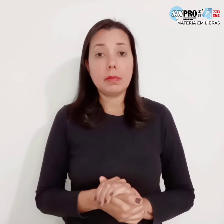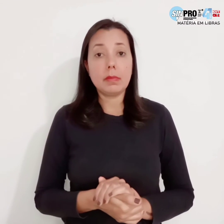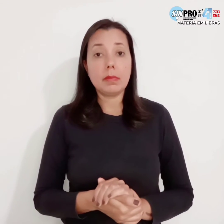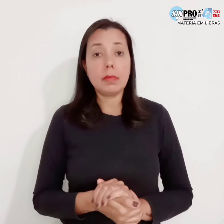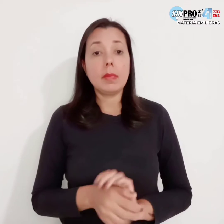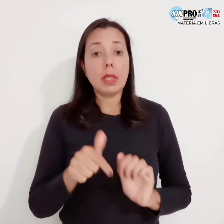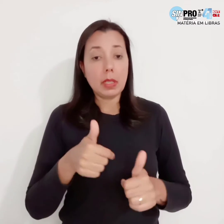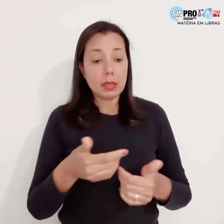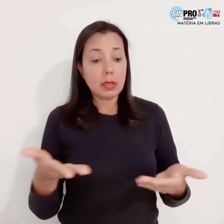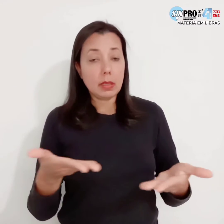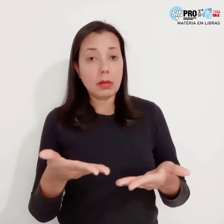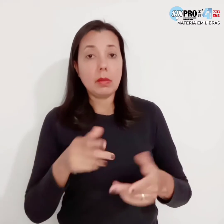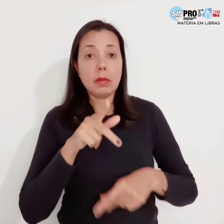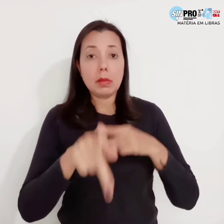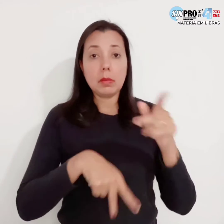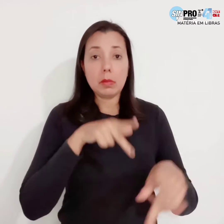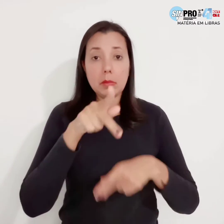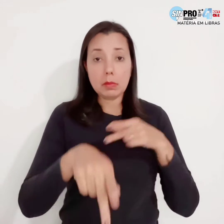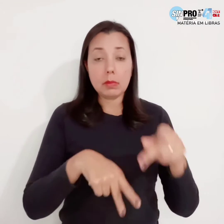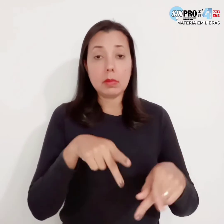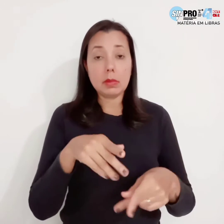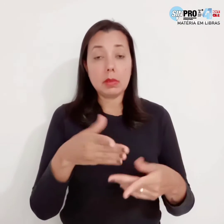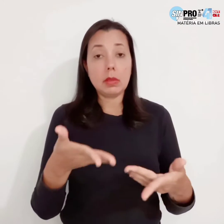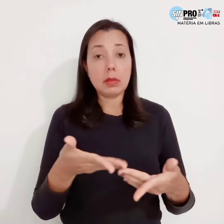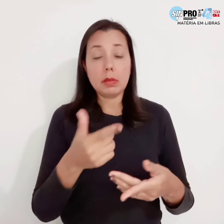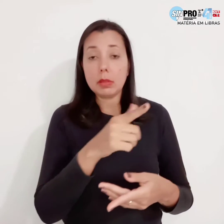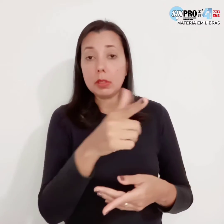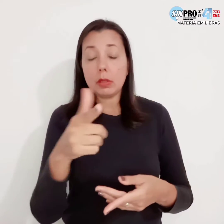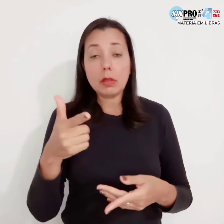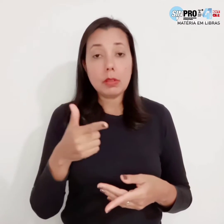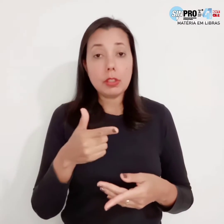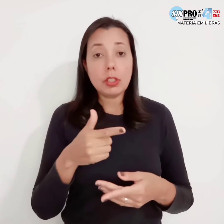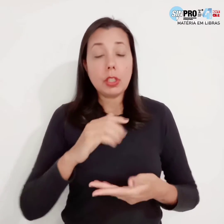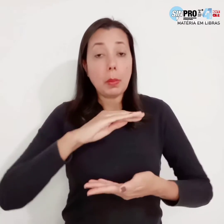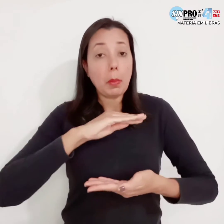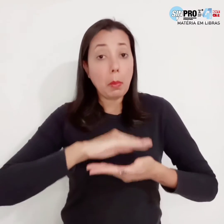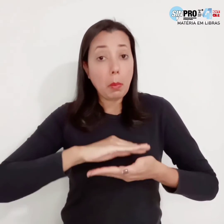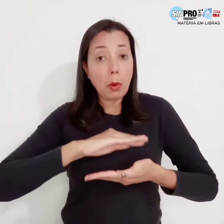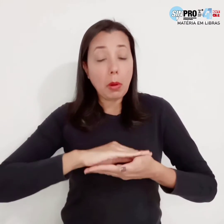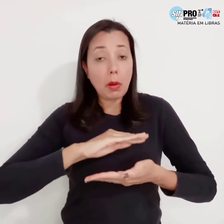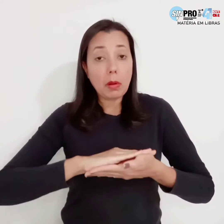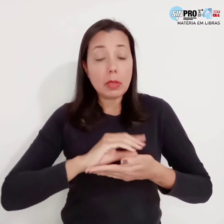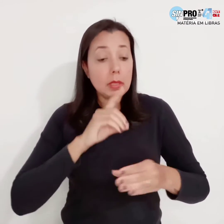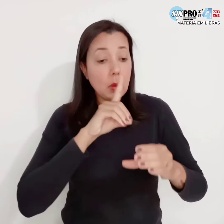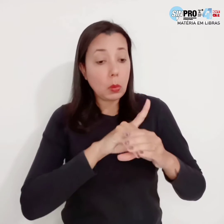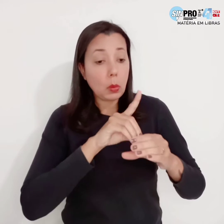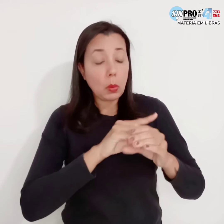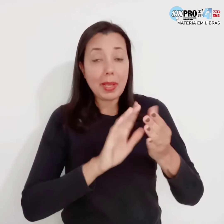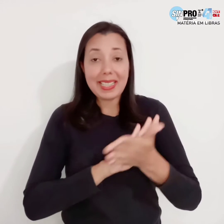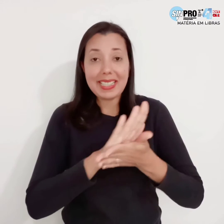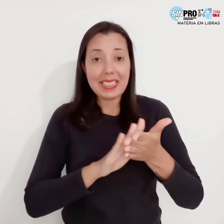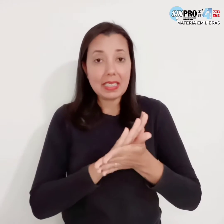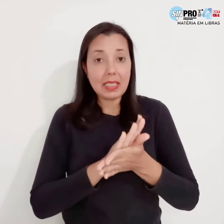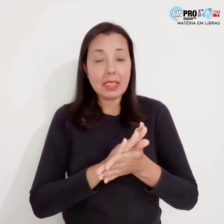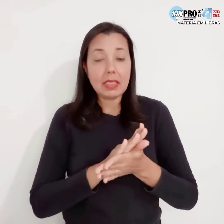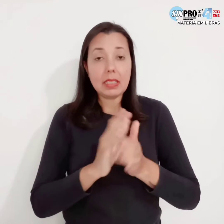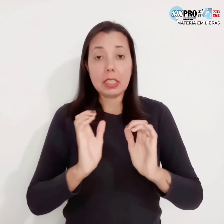Essa camada da população não tinha poupança, nem os recursos da elite